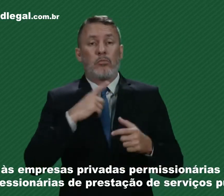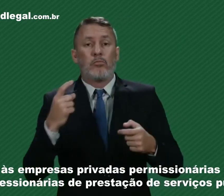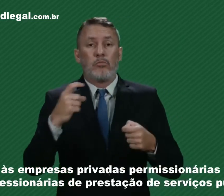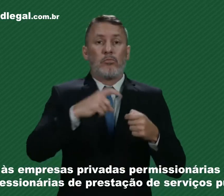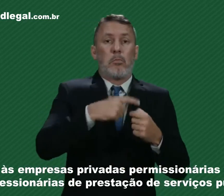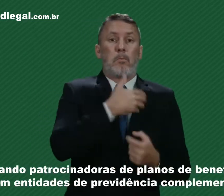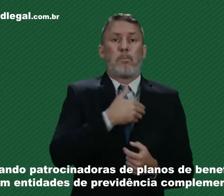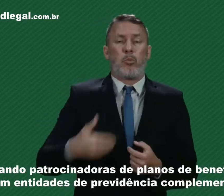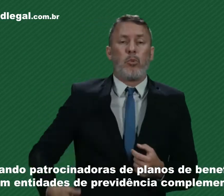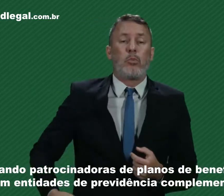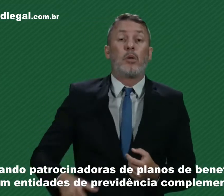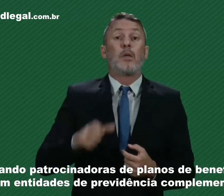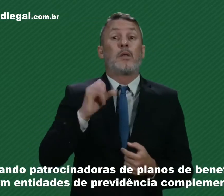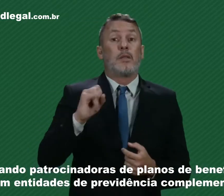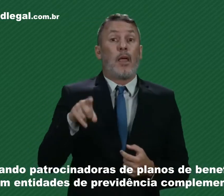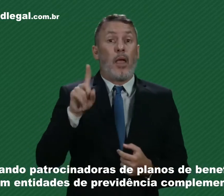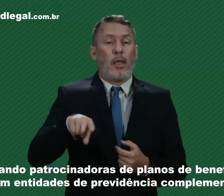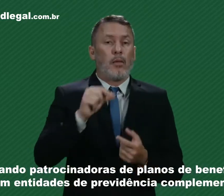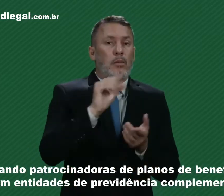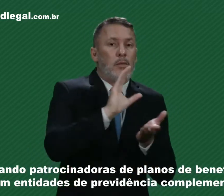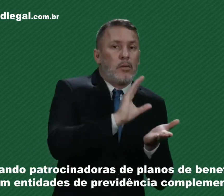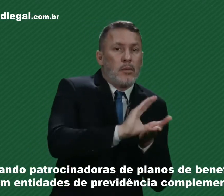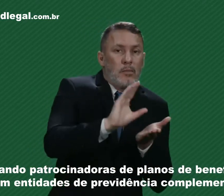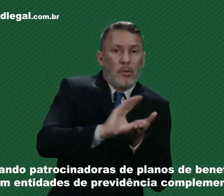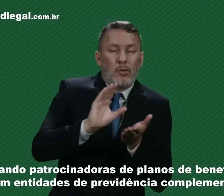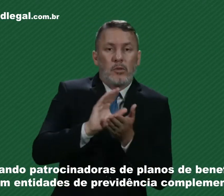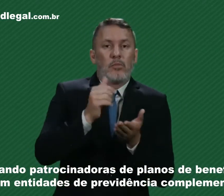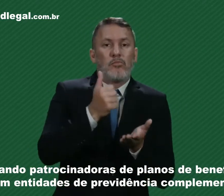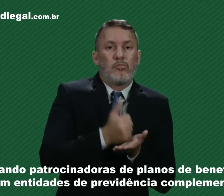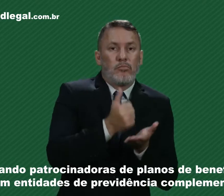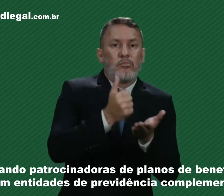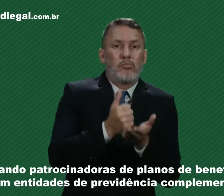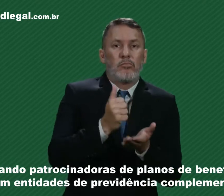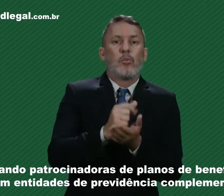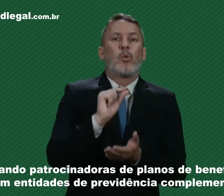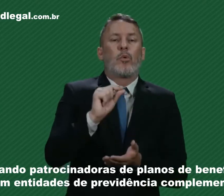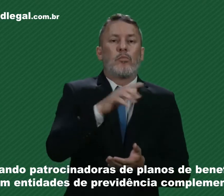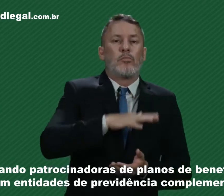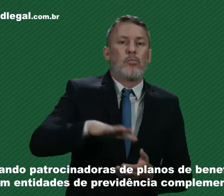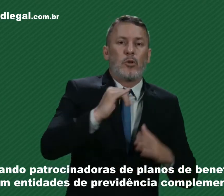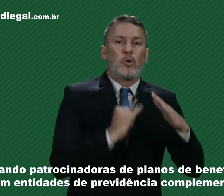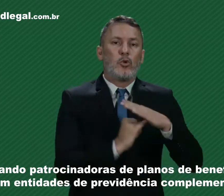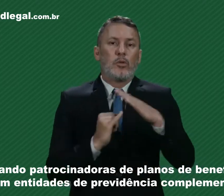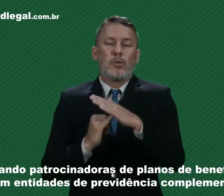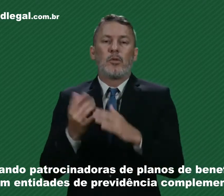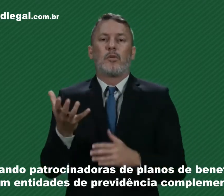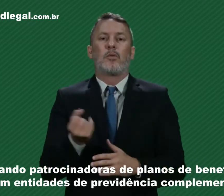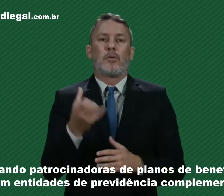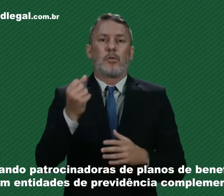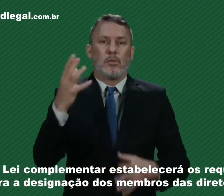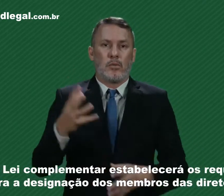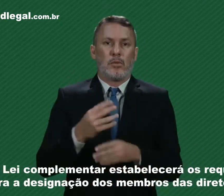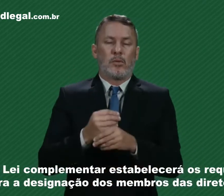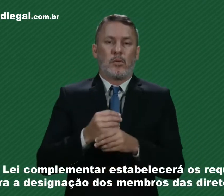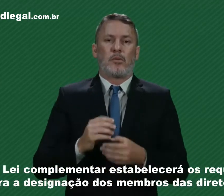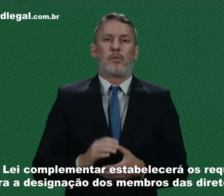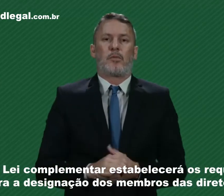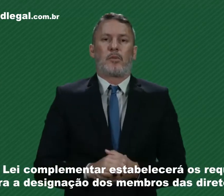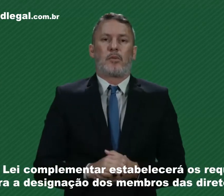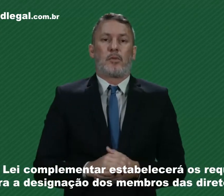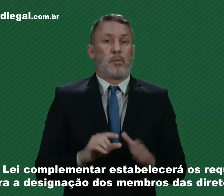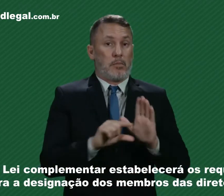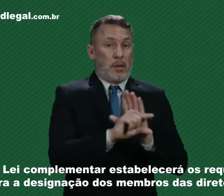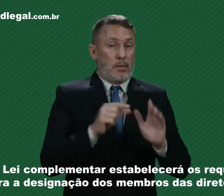serviços públicos, quando patrocinadoras de planos de benefício em entidades de previdência complementar. Parágrafo